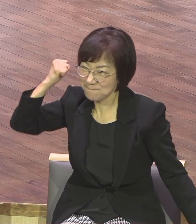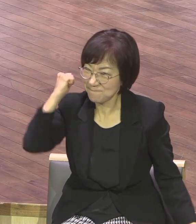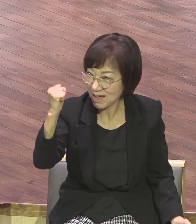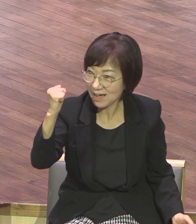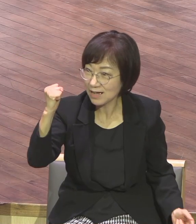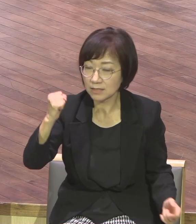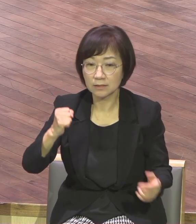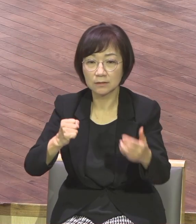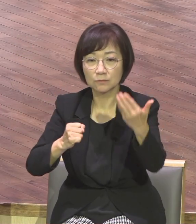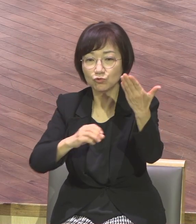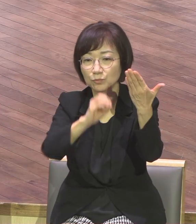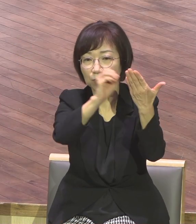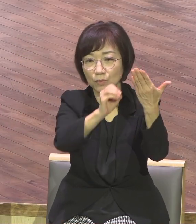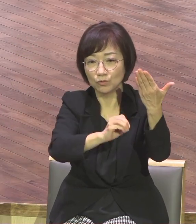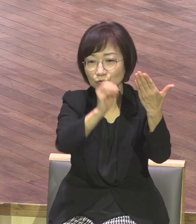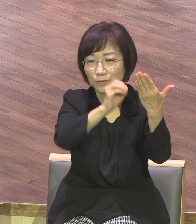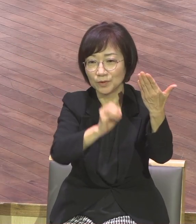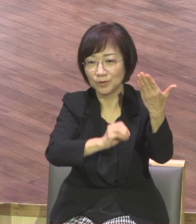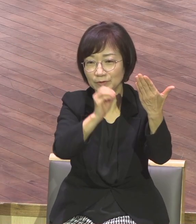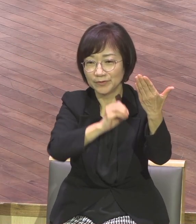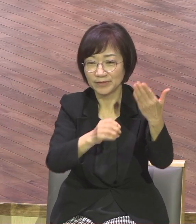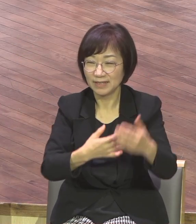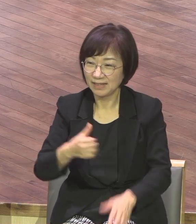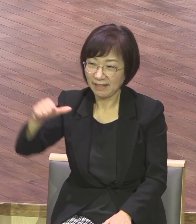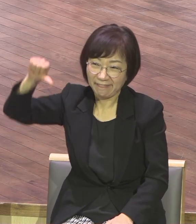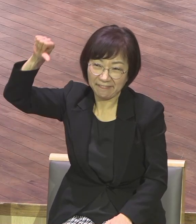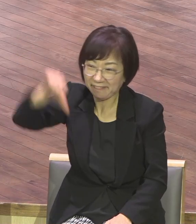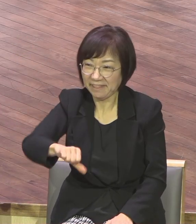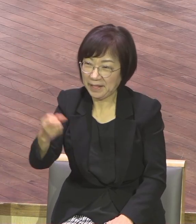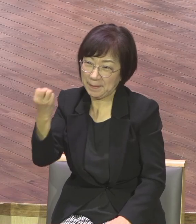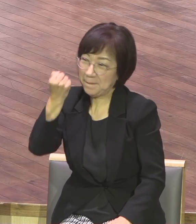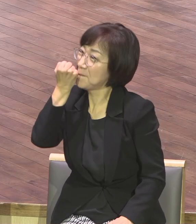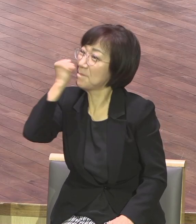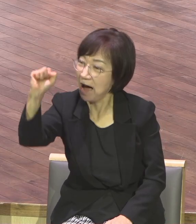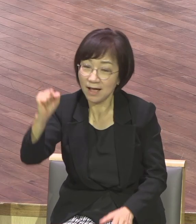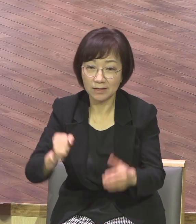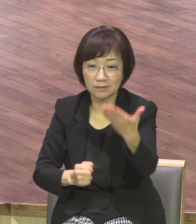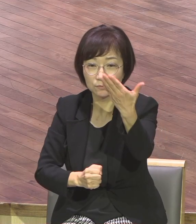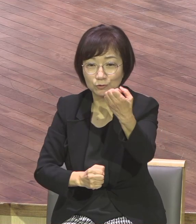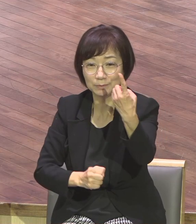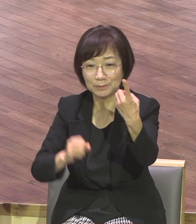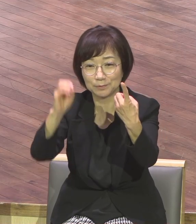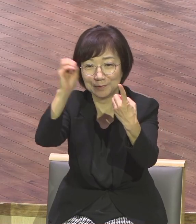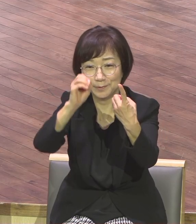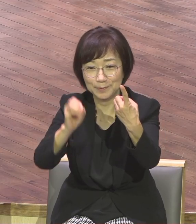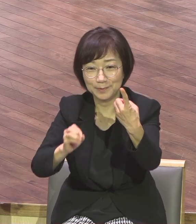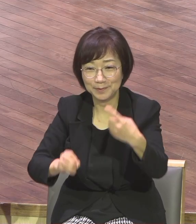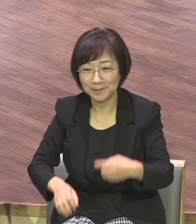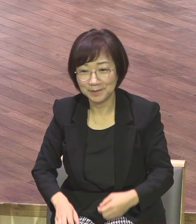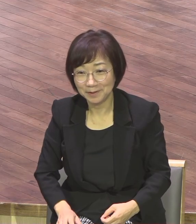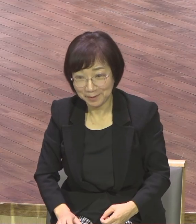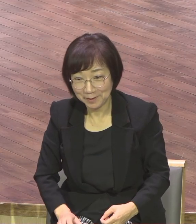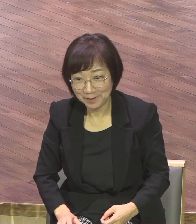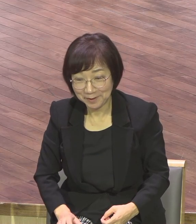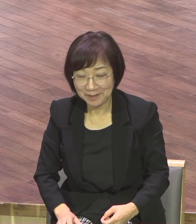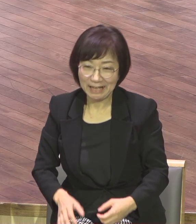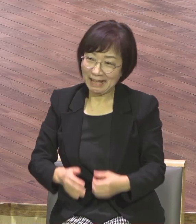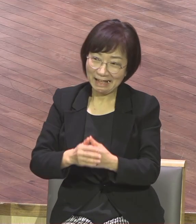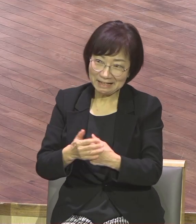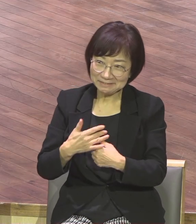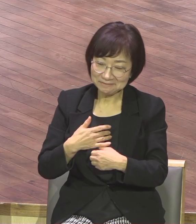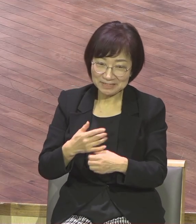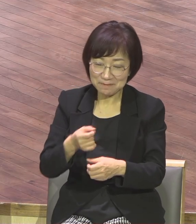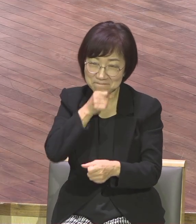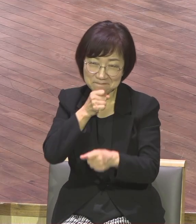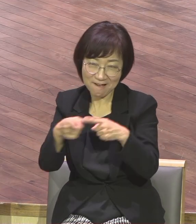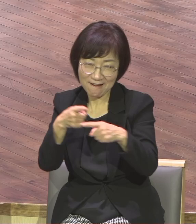9%. 그런데 이들이 똘똘 뭉쳐가 힘을 합쳐가지고 나머지 91%를 해낸 거예요. 전문가들이 한국은 9%밖에